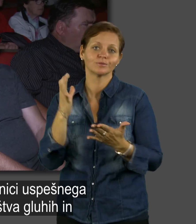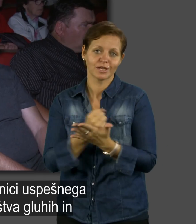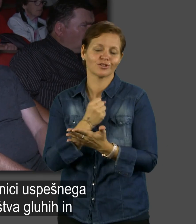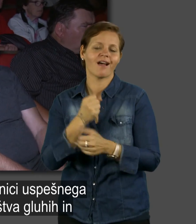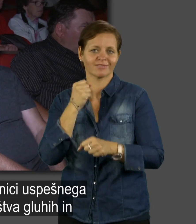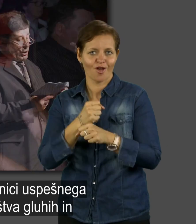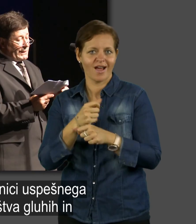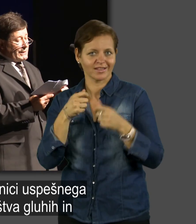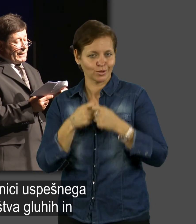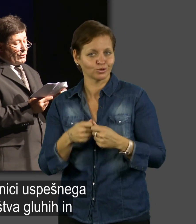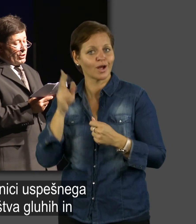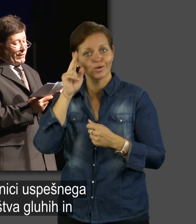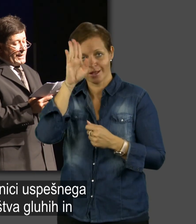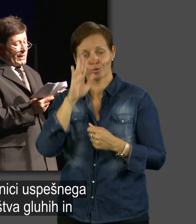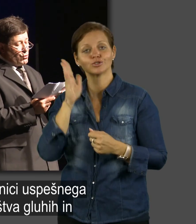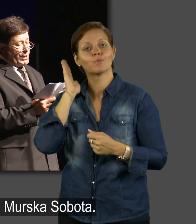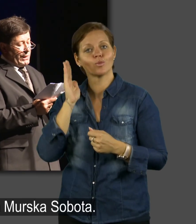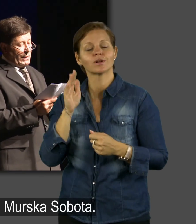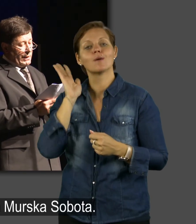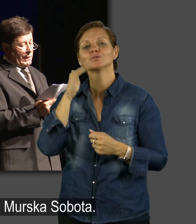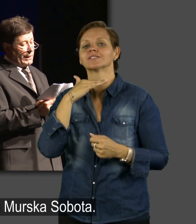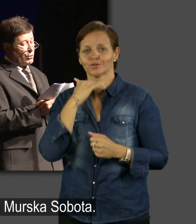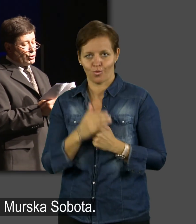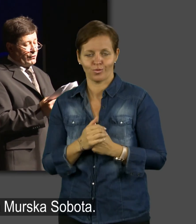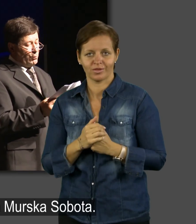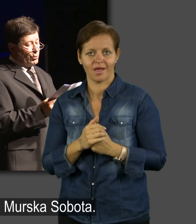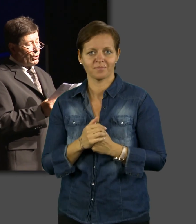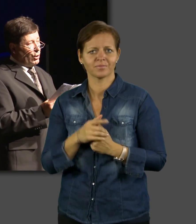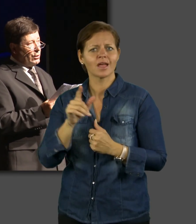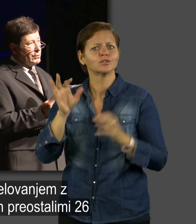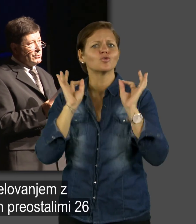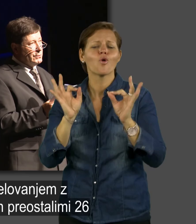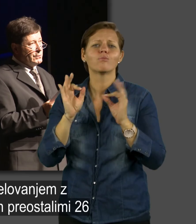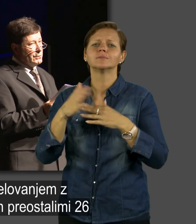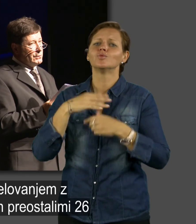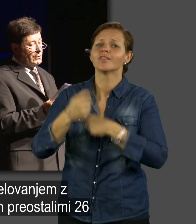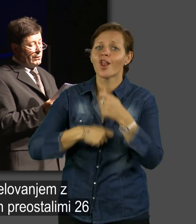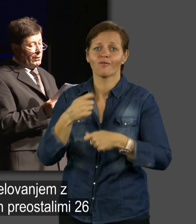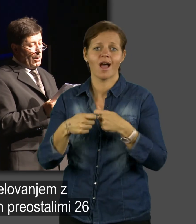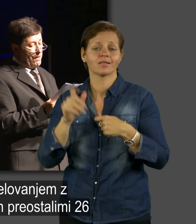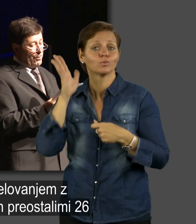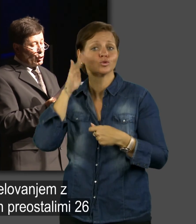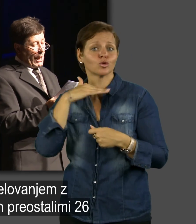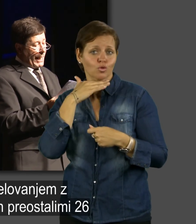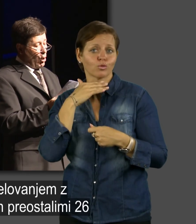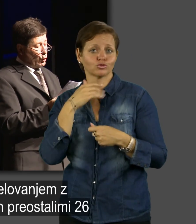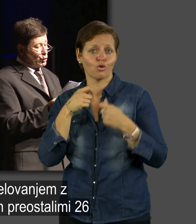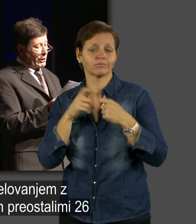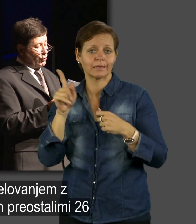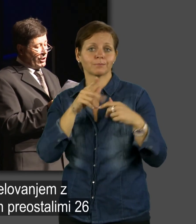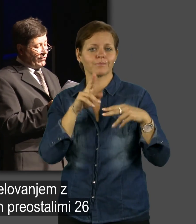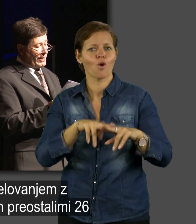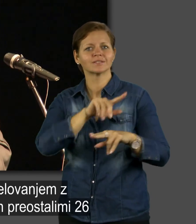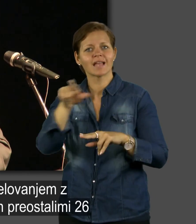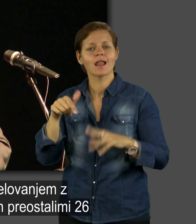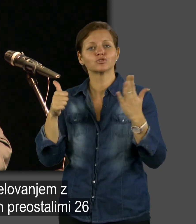60-letnici uspešnega delovanja Društva gluhih in naglušnih Pomurja Murska Sobota. Z dobrim sodelovanjem z